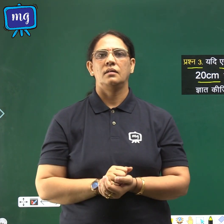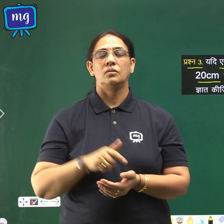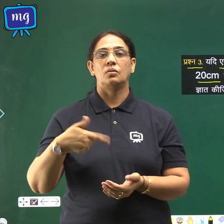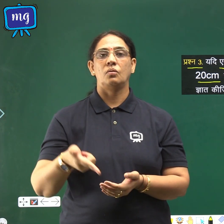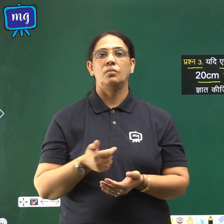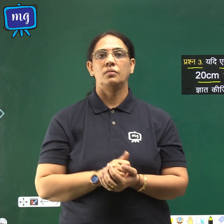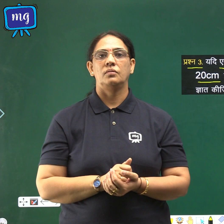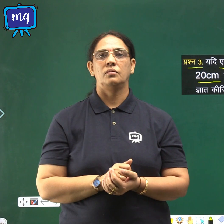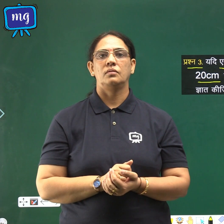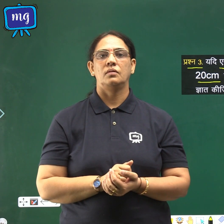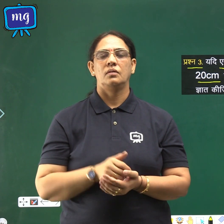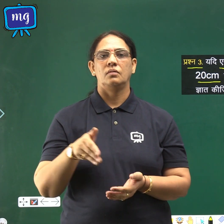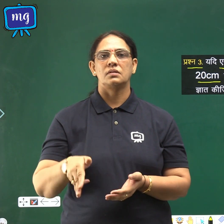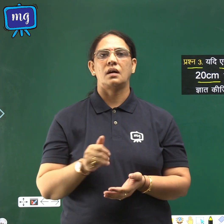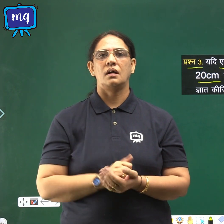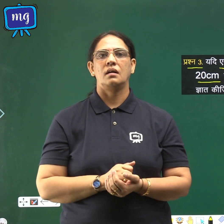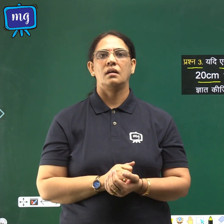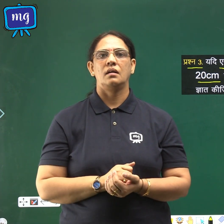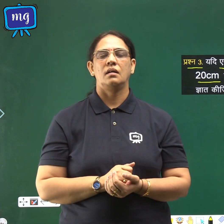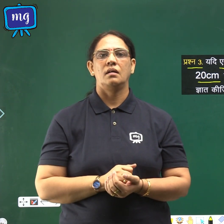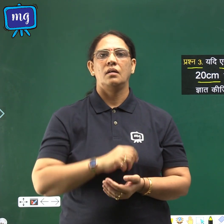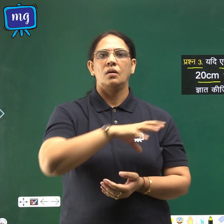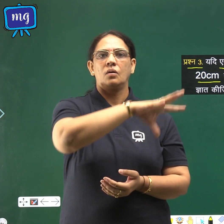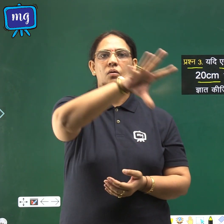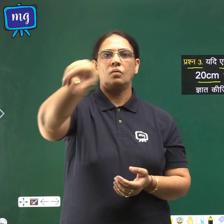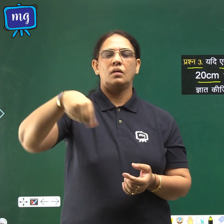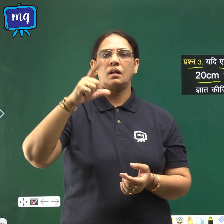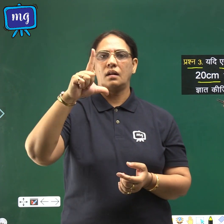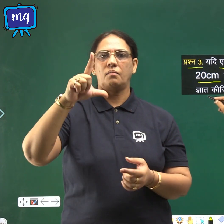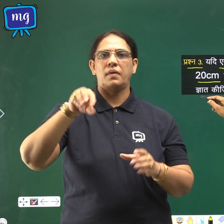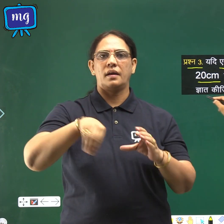तो उसका परिमाप